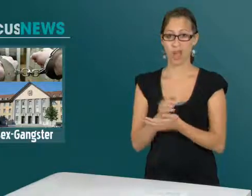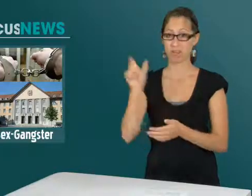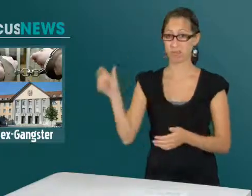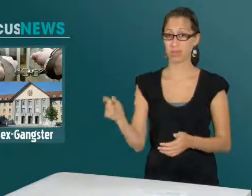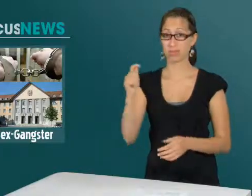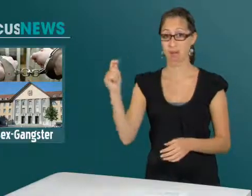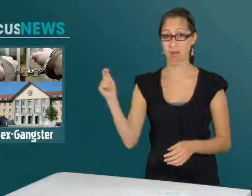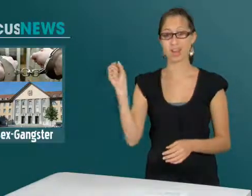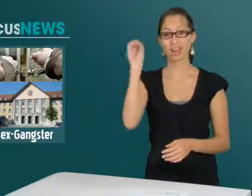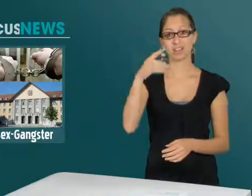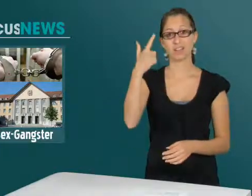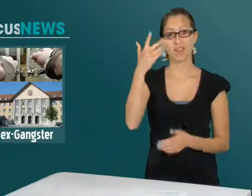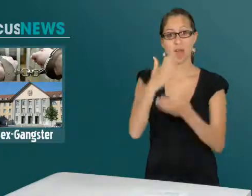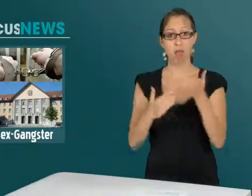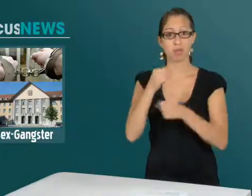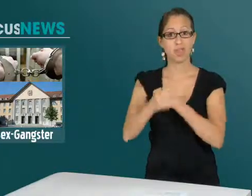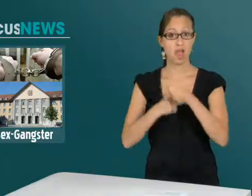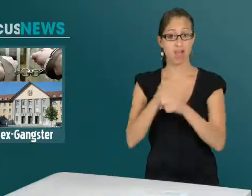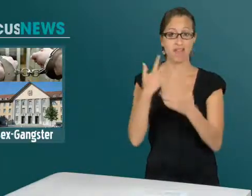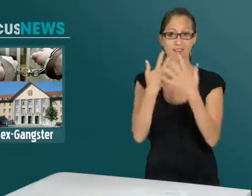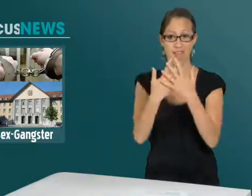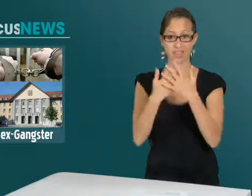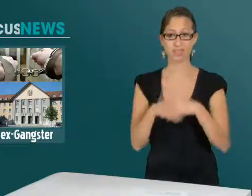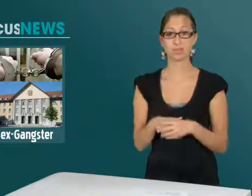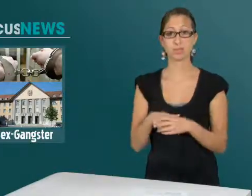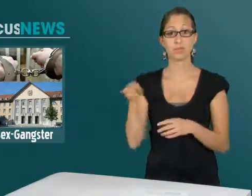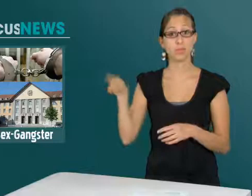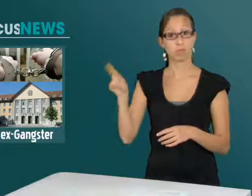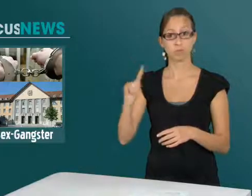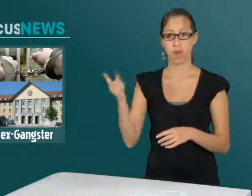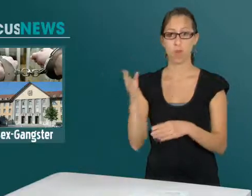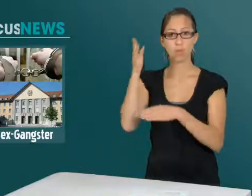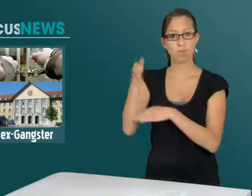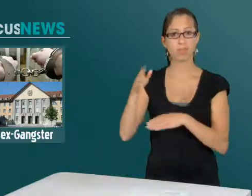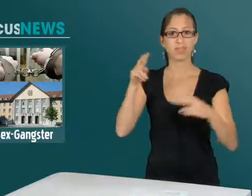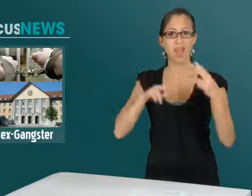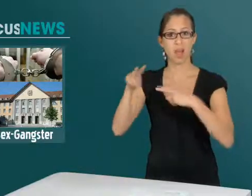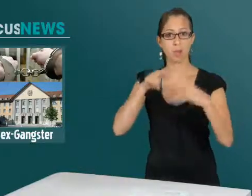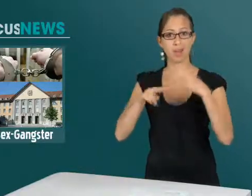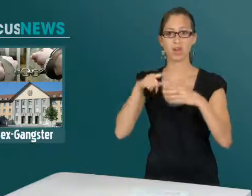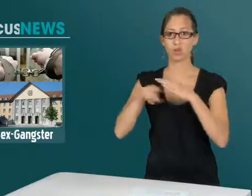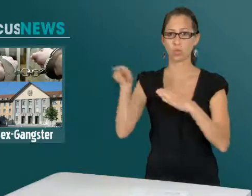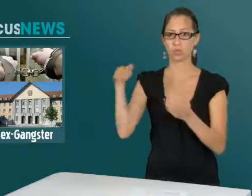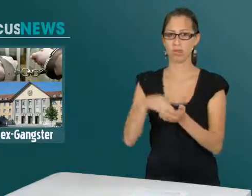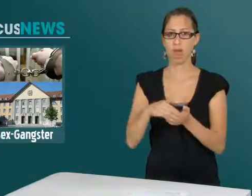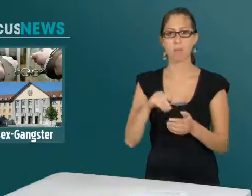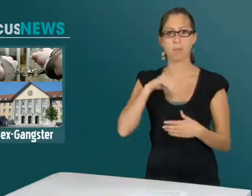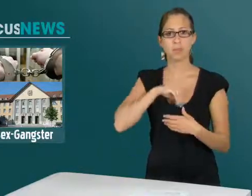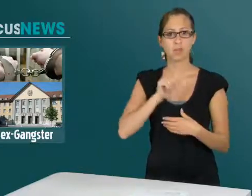verurteilte ihn zu zweieinhalb jahren gefängnis zudem muss er wegen persönlichkeitsstörung eine